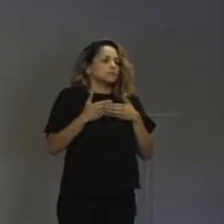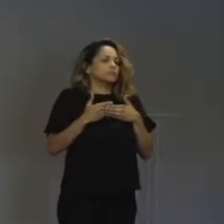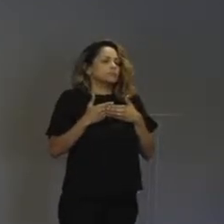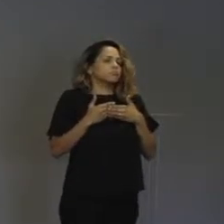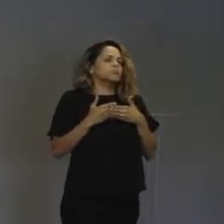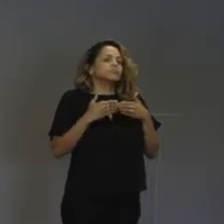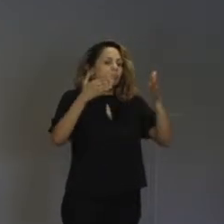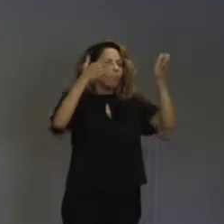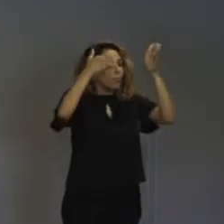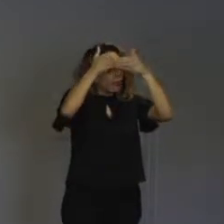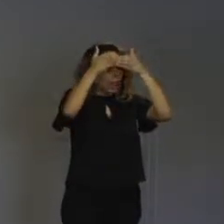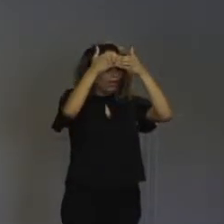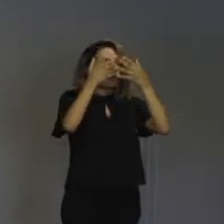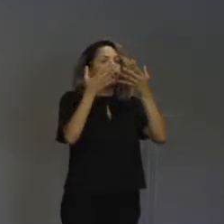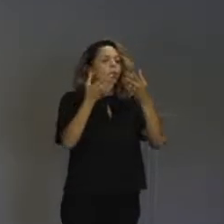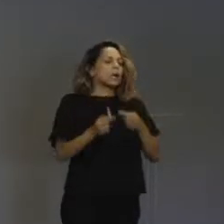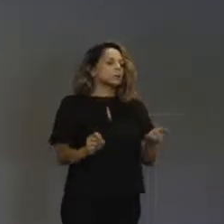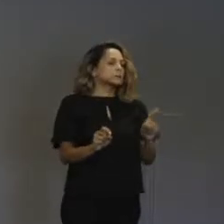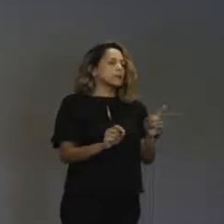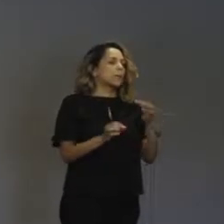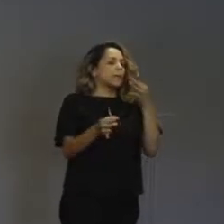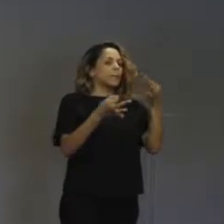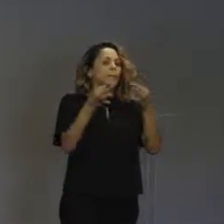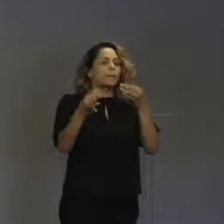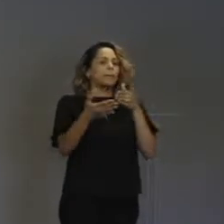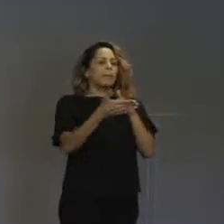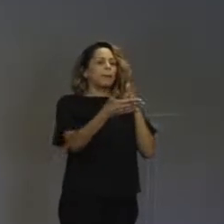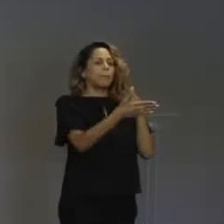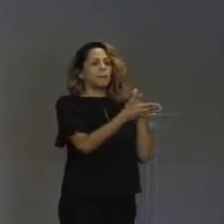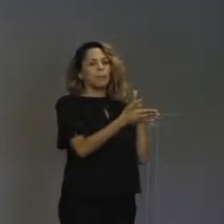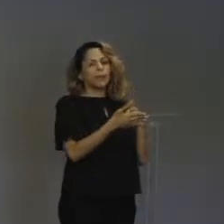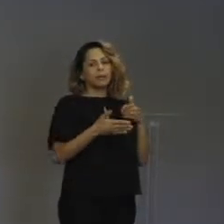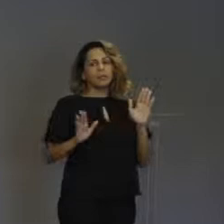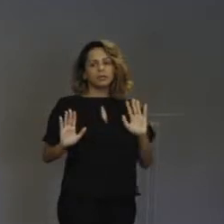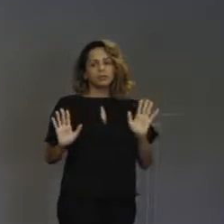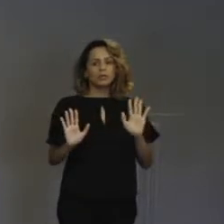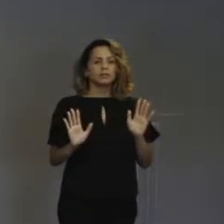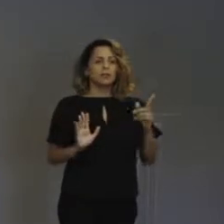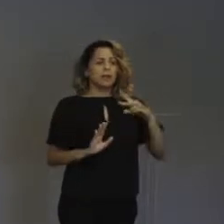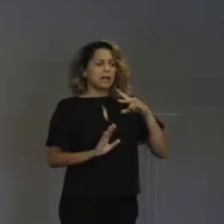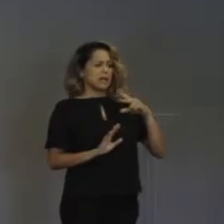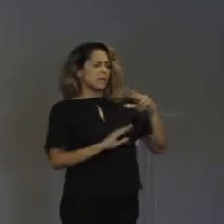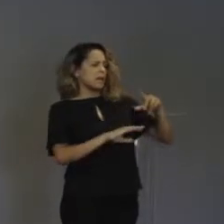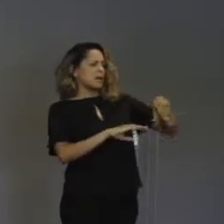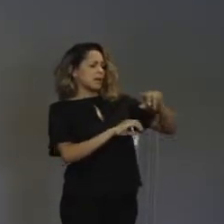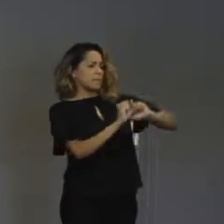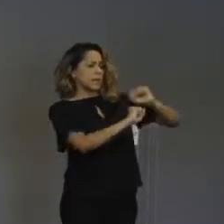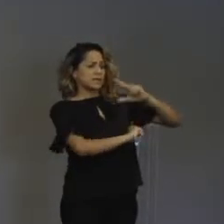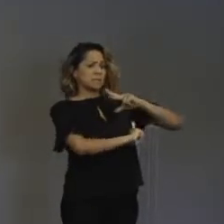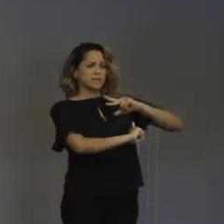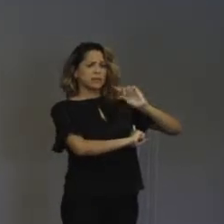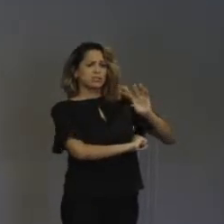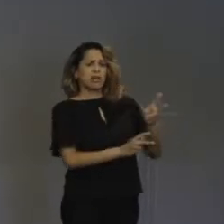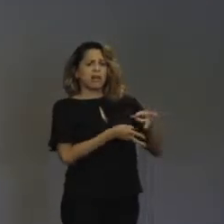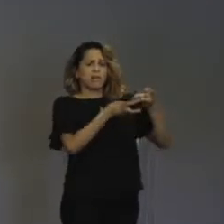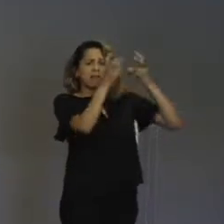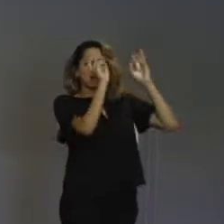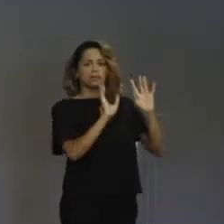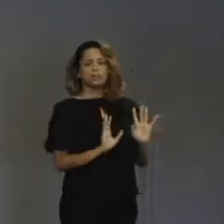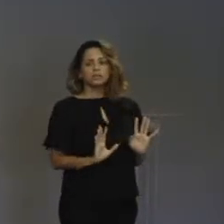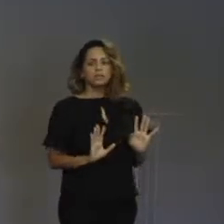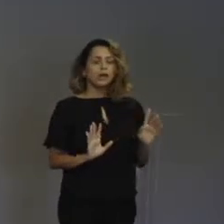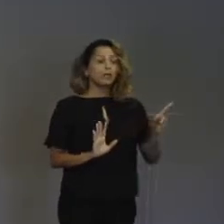está fazendo nada, quando tem um monte de gente no setor privado está visando lucro, não está fazendo nada, quando tem um monte de gente no setor privado que está exatamente